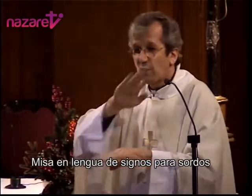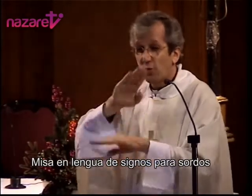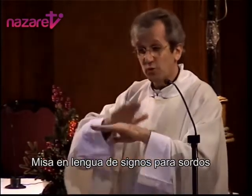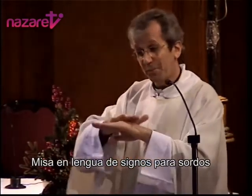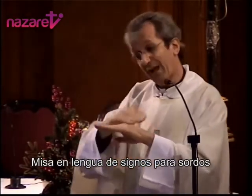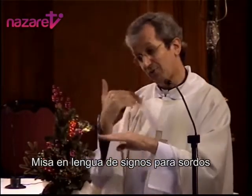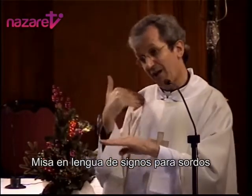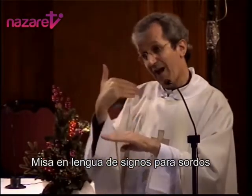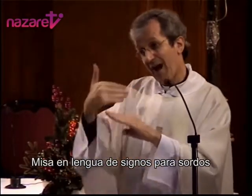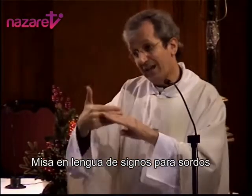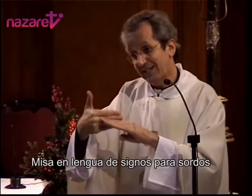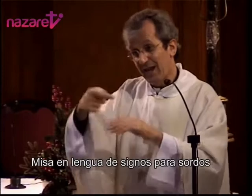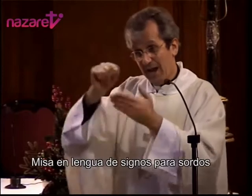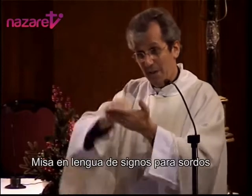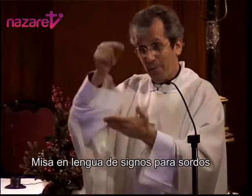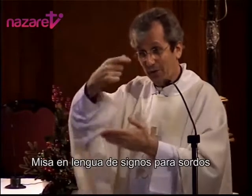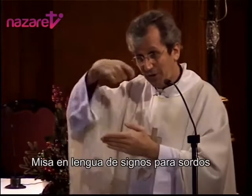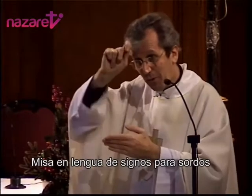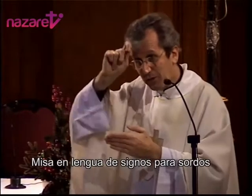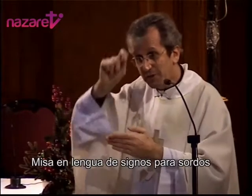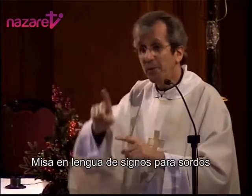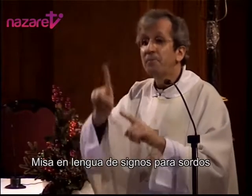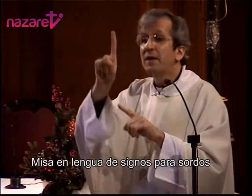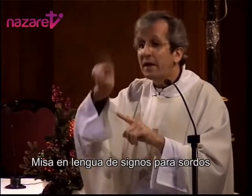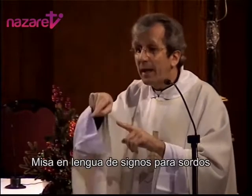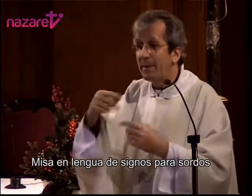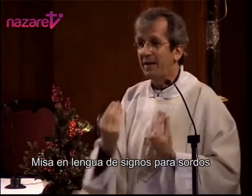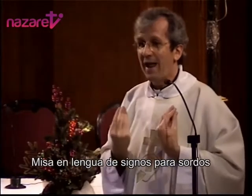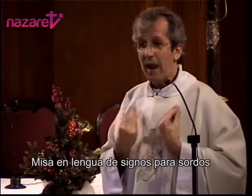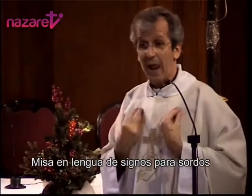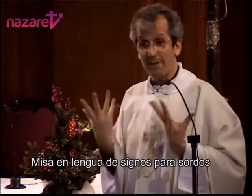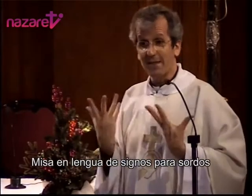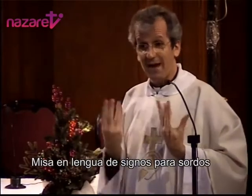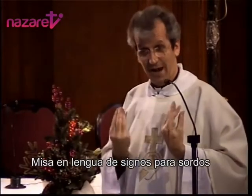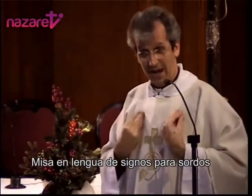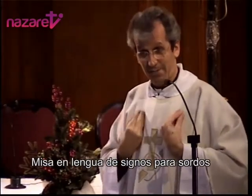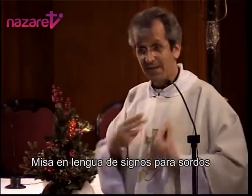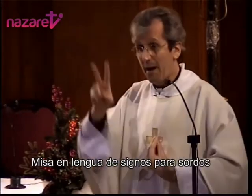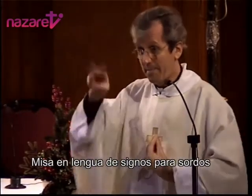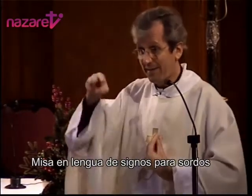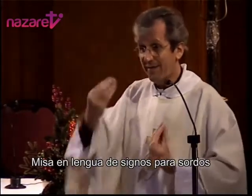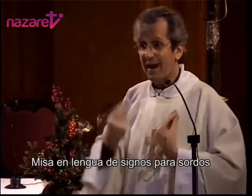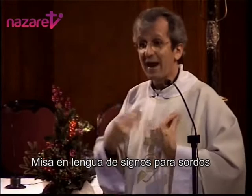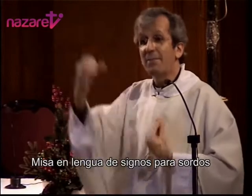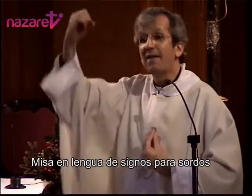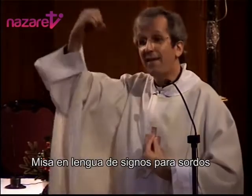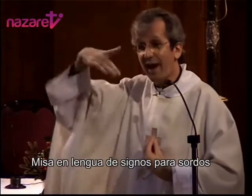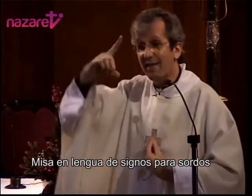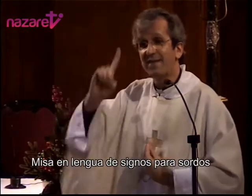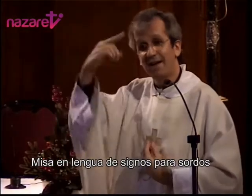sus pecados hasta el momento del bautismo, y también la vida verdadera, la vida de la gracia que